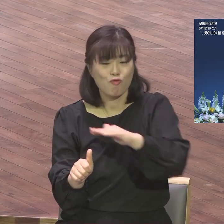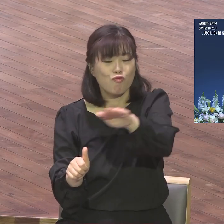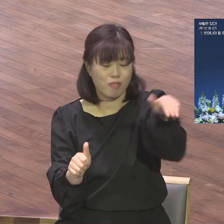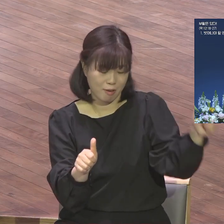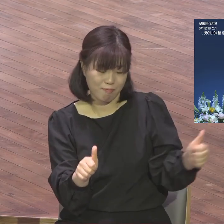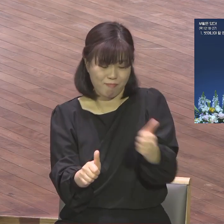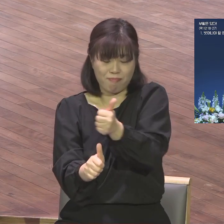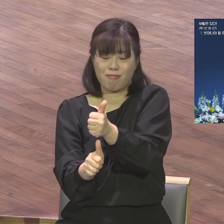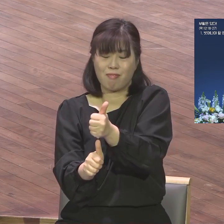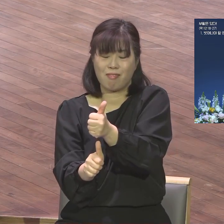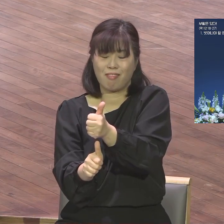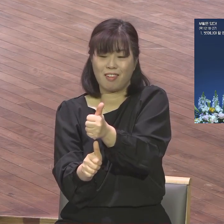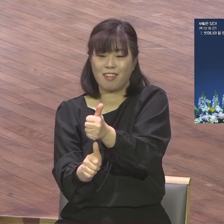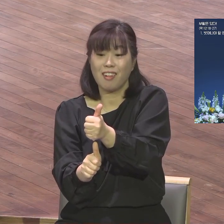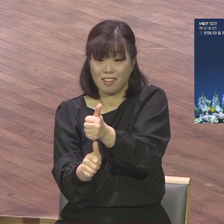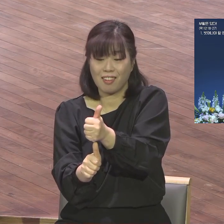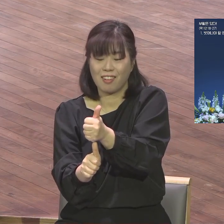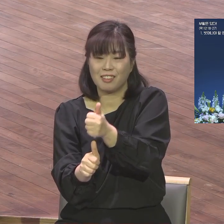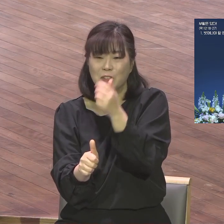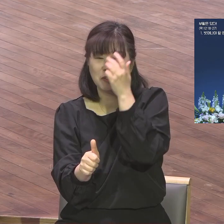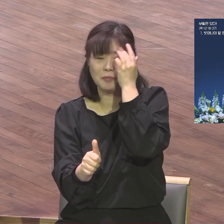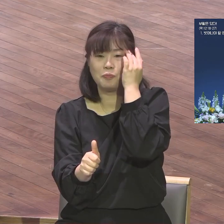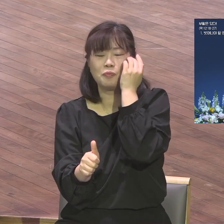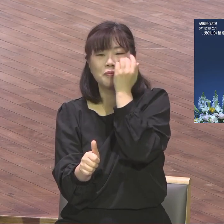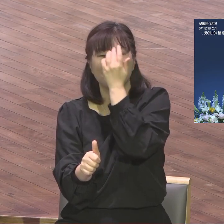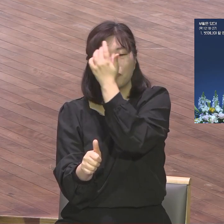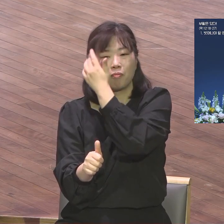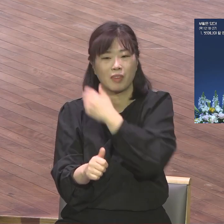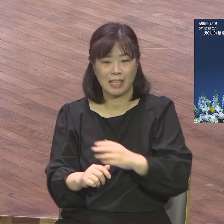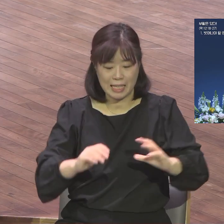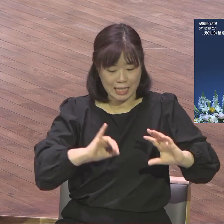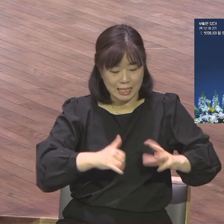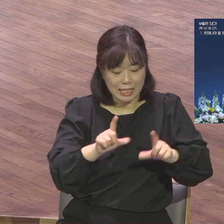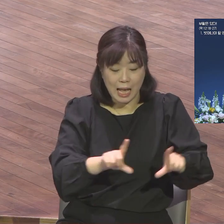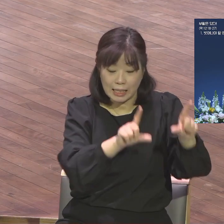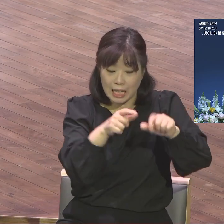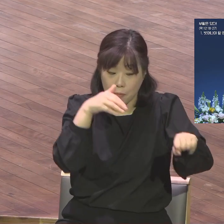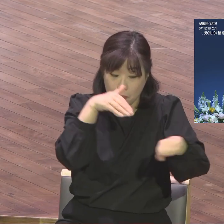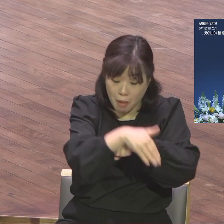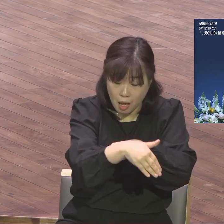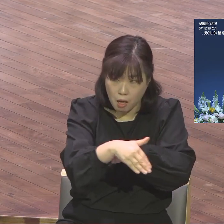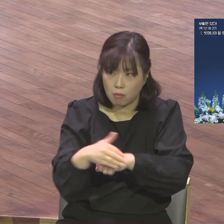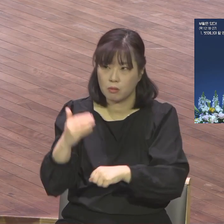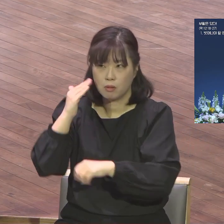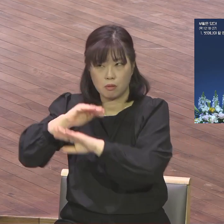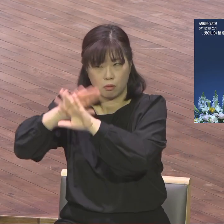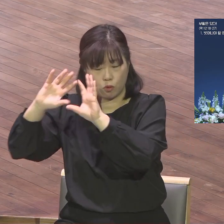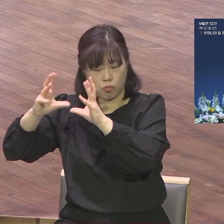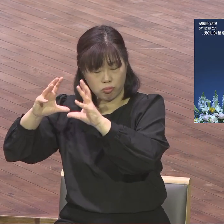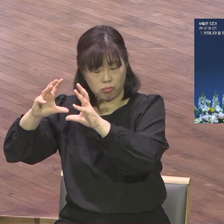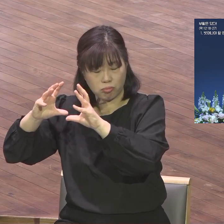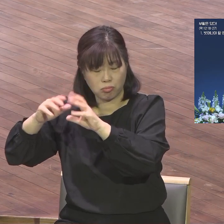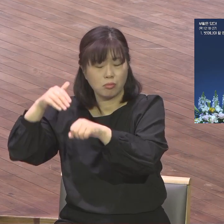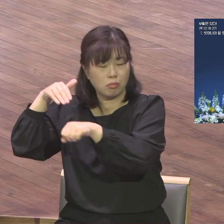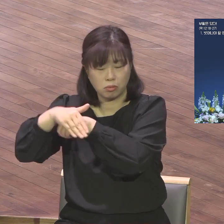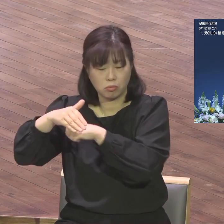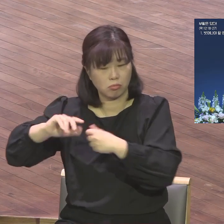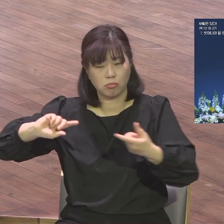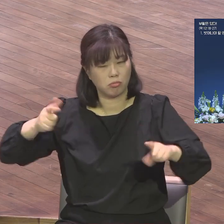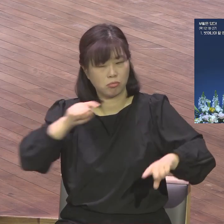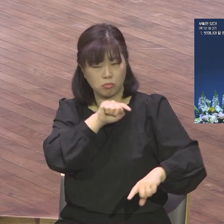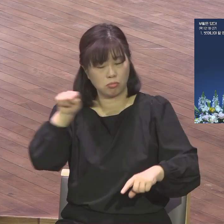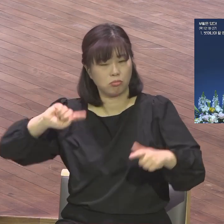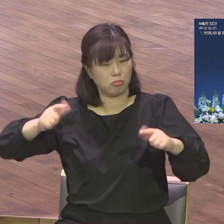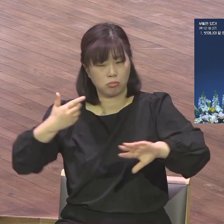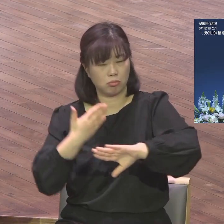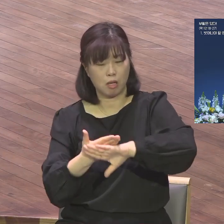세상 질서 하나님의 나라와 다르다는 것입니다. 지금 이 세상 수준에서 생각하지 말라는 얘기요. 부활 이후의 삶은요